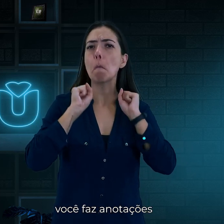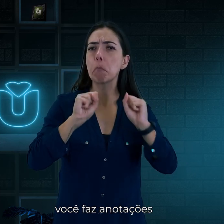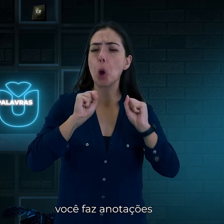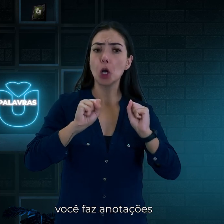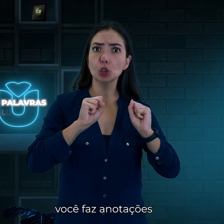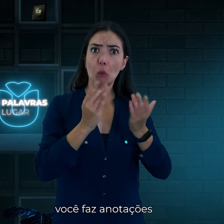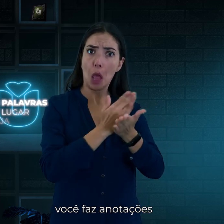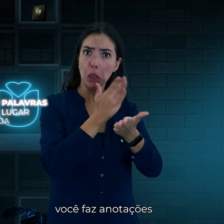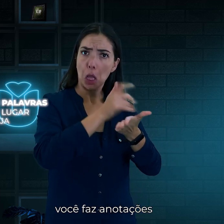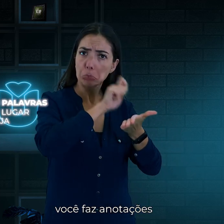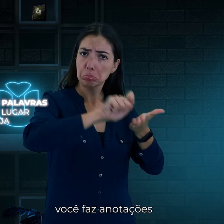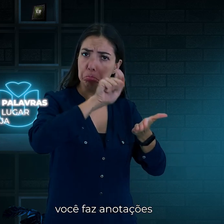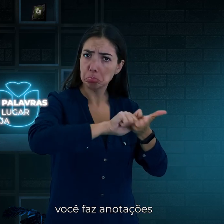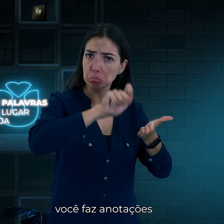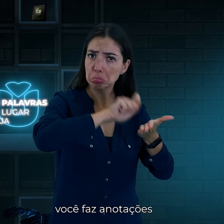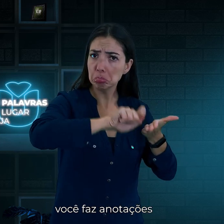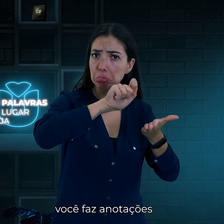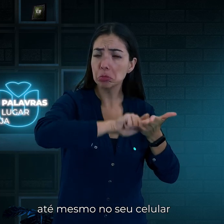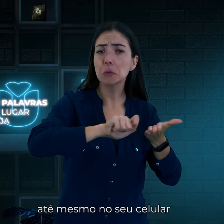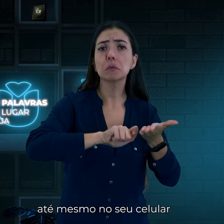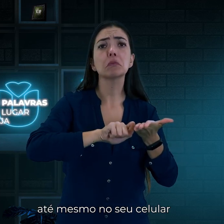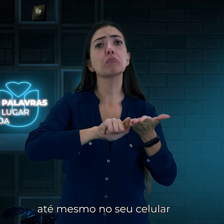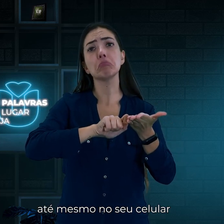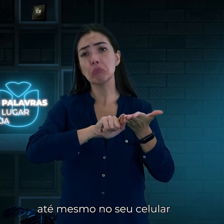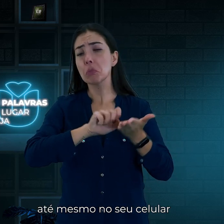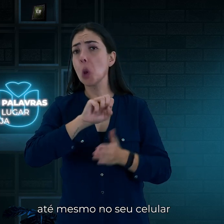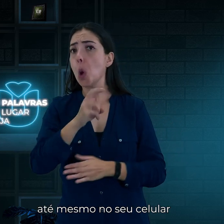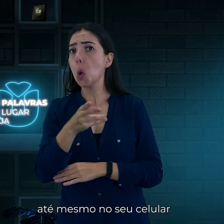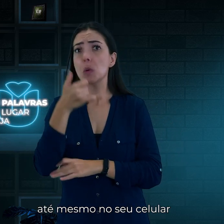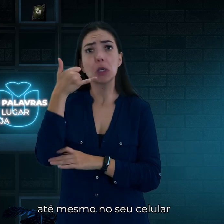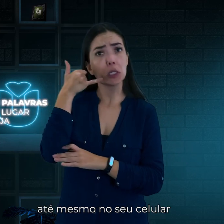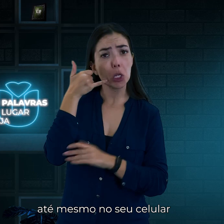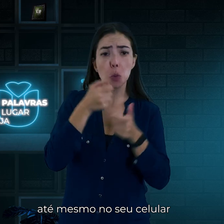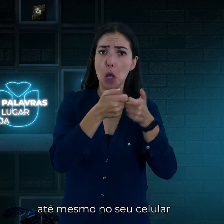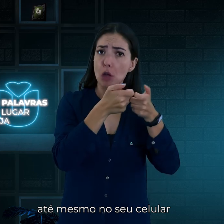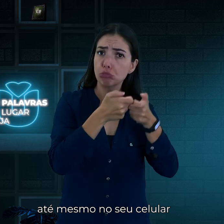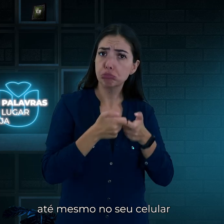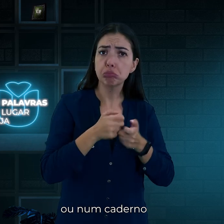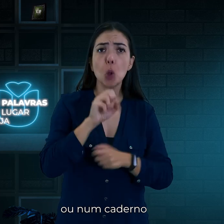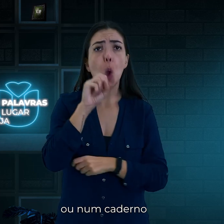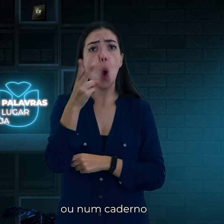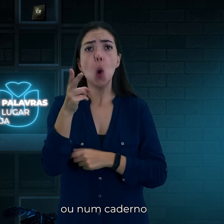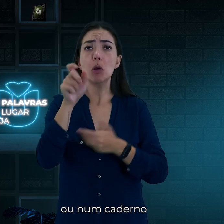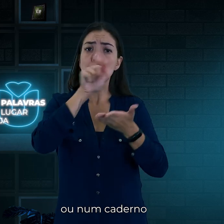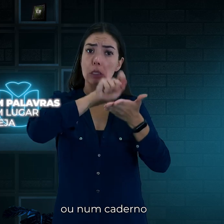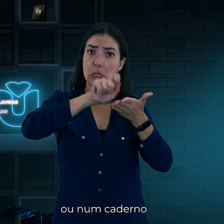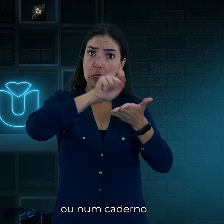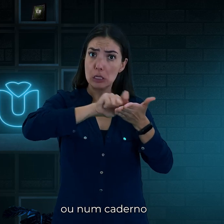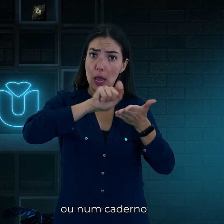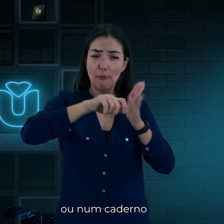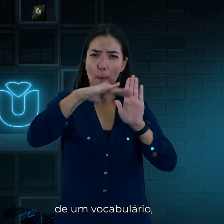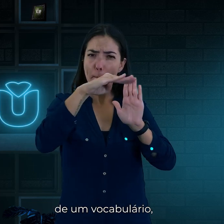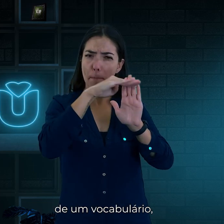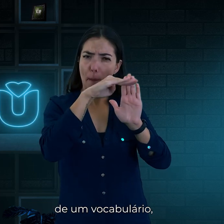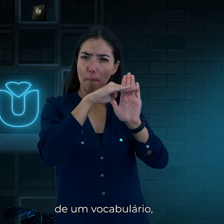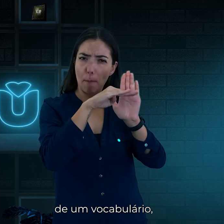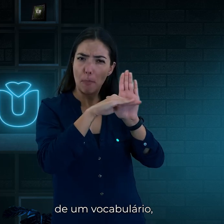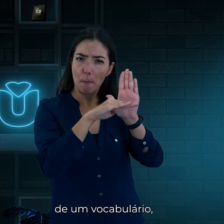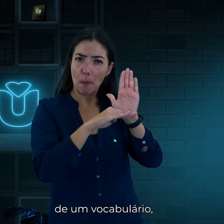você faz anotações, até mesmo no teu celular ou num caderno de um vocabulário.